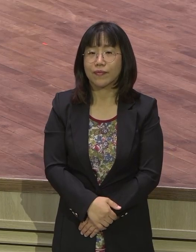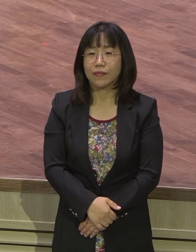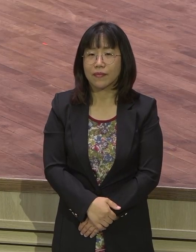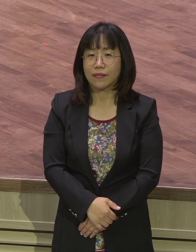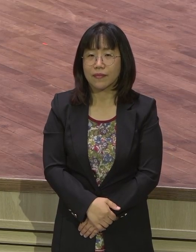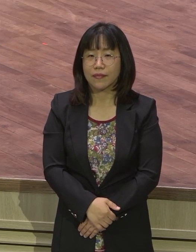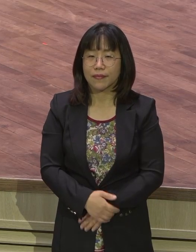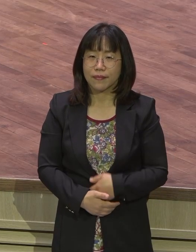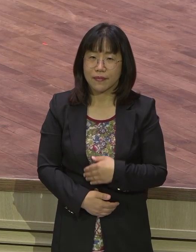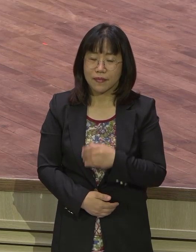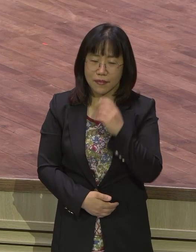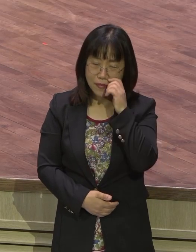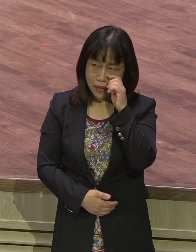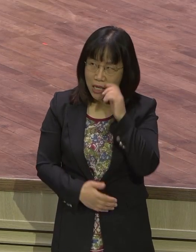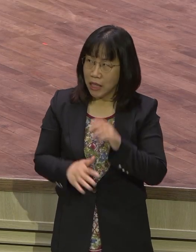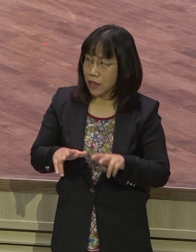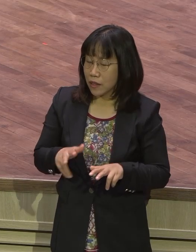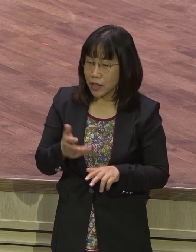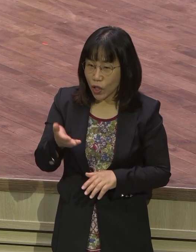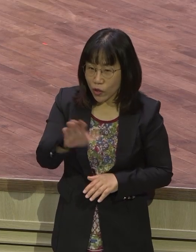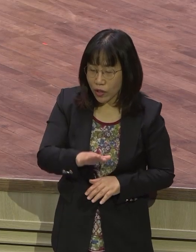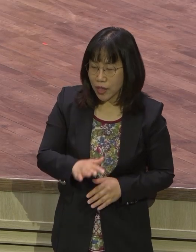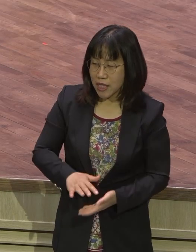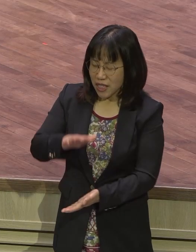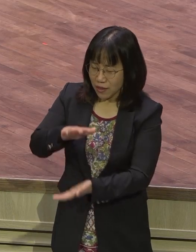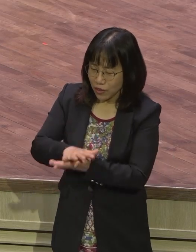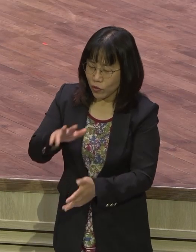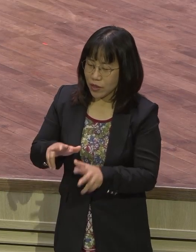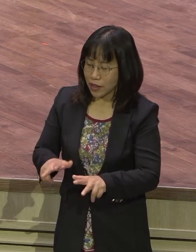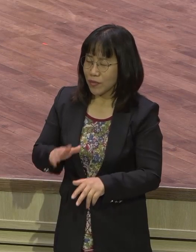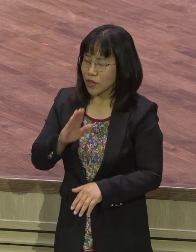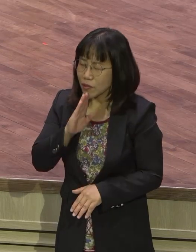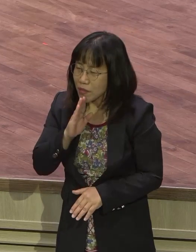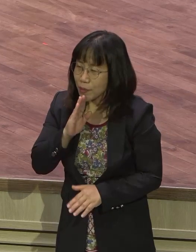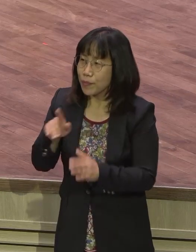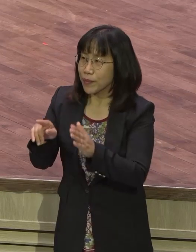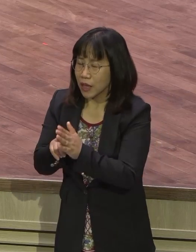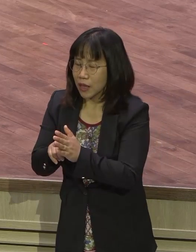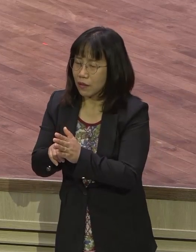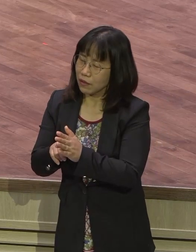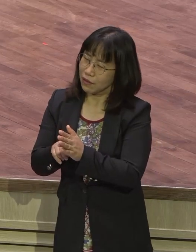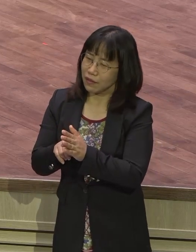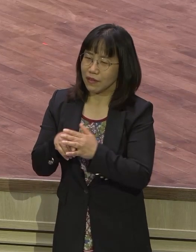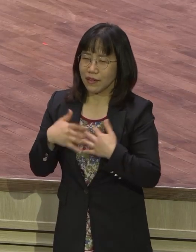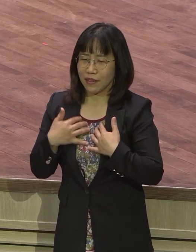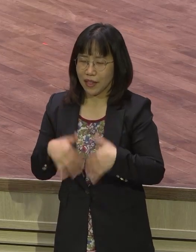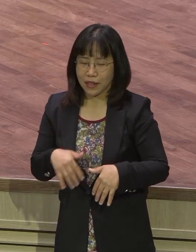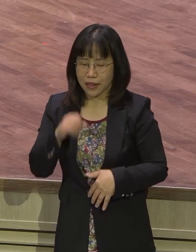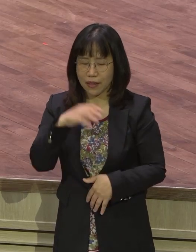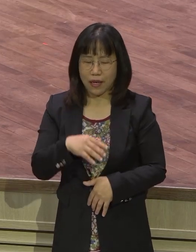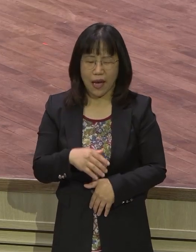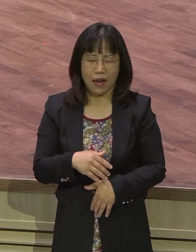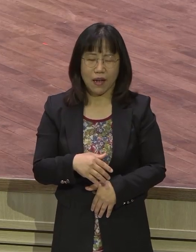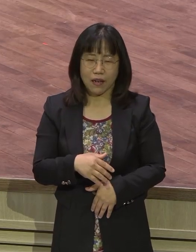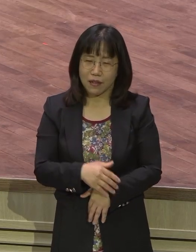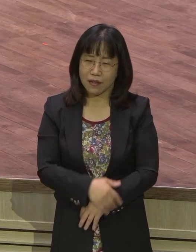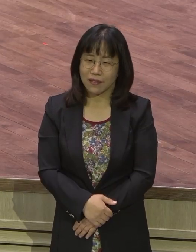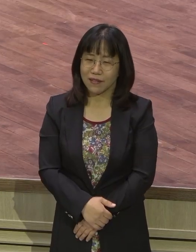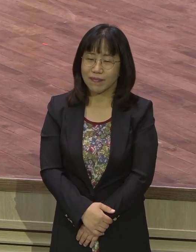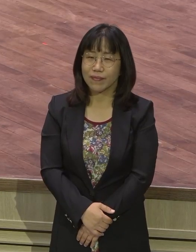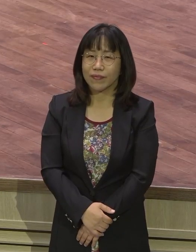살아계신 그리스도 지금 역사인 성역사 이거 체험 못했어요. 그게 큰 문제입니다. 종교인들이 다 그렇잖아요. 그걸